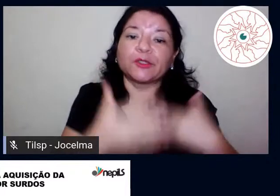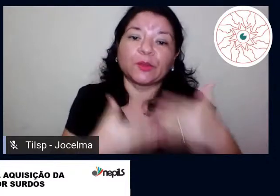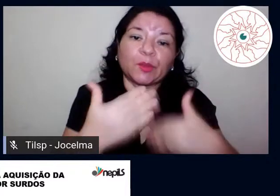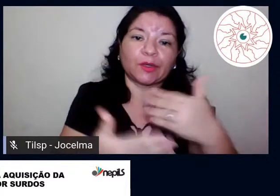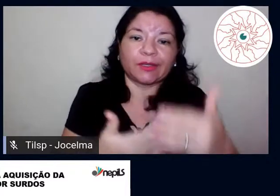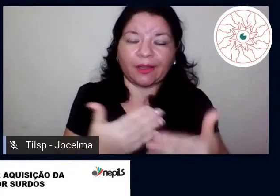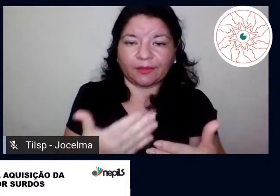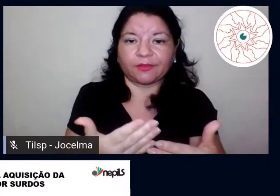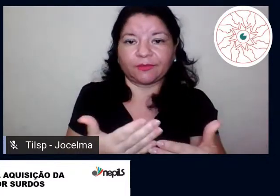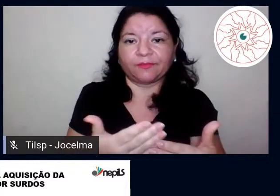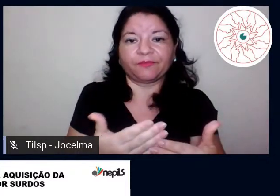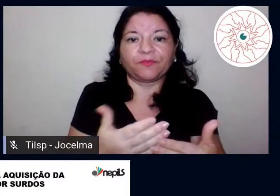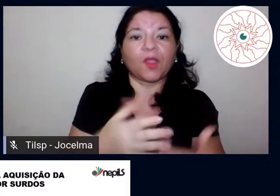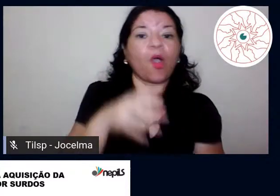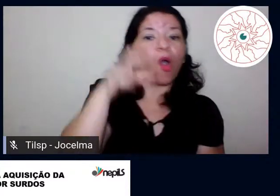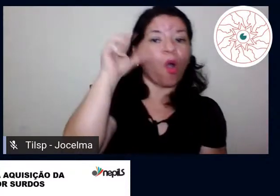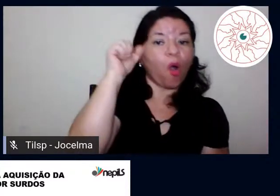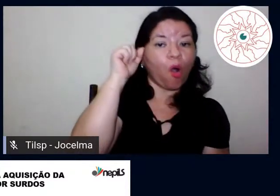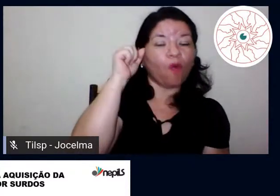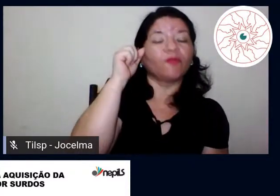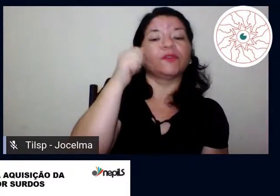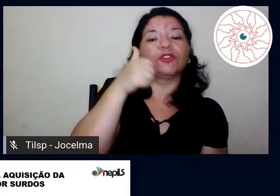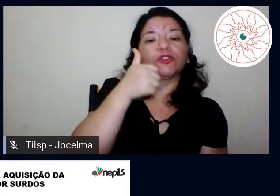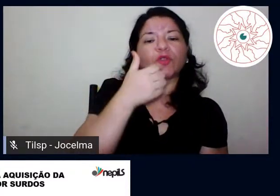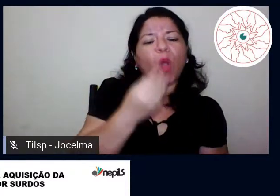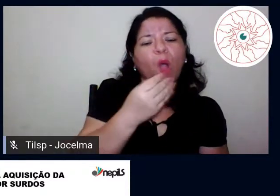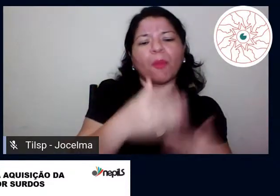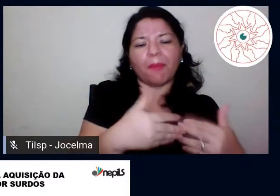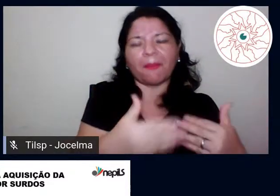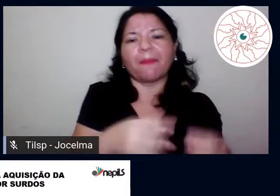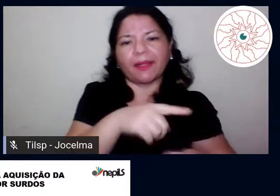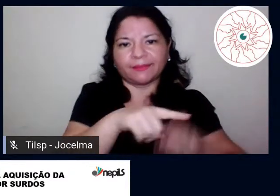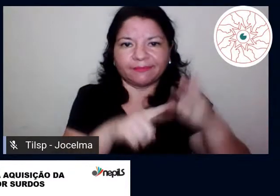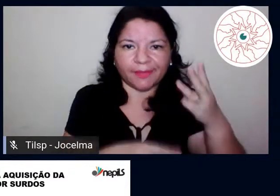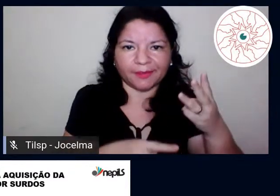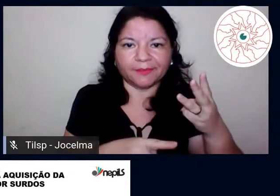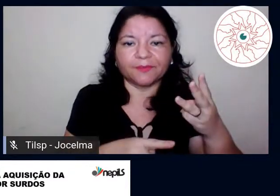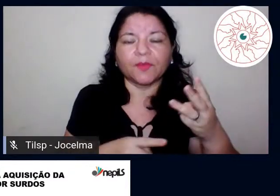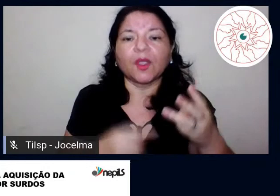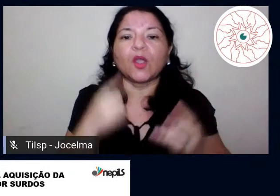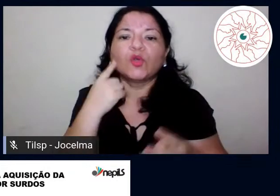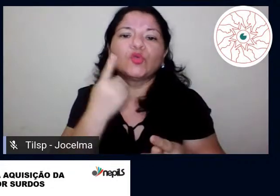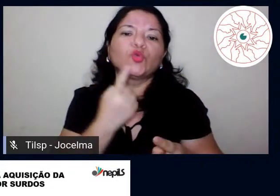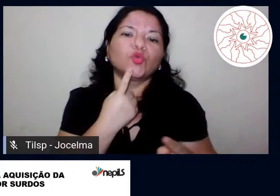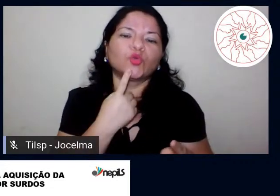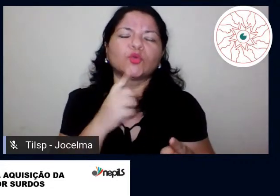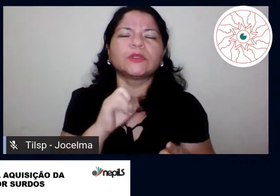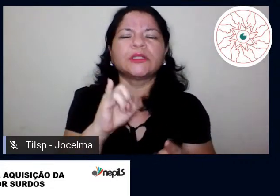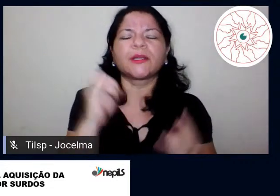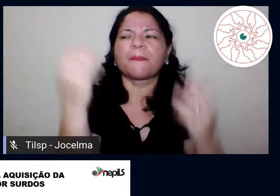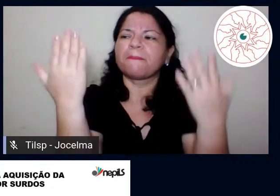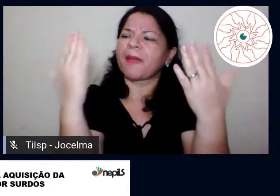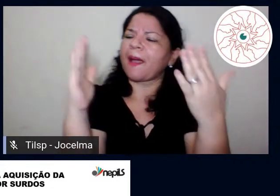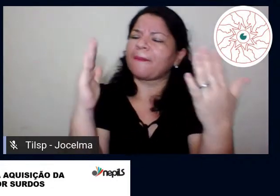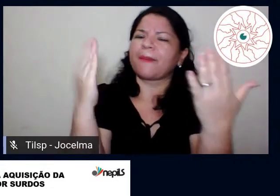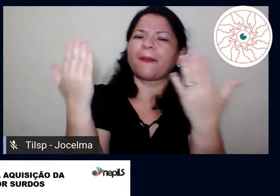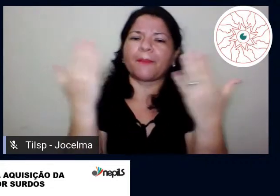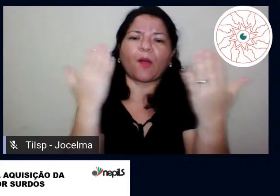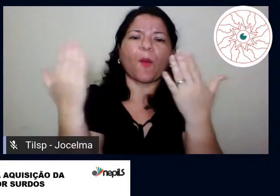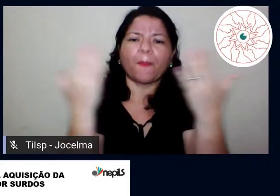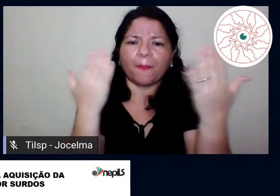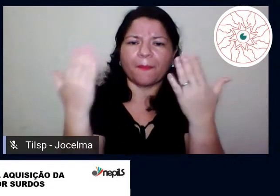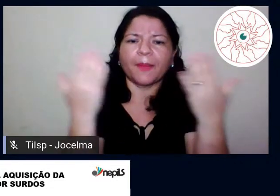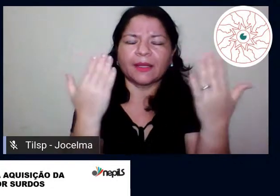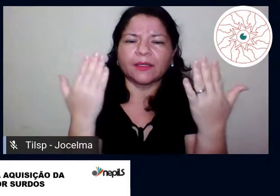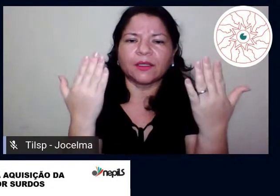ouvintes e os surtos. Próximo slide, por favor. Bom, comparando, né, ouvintes com